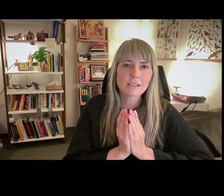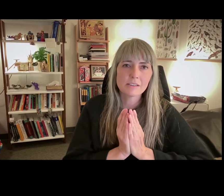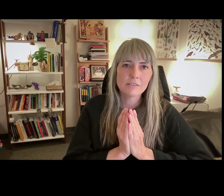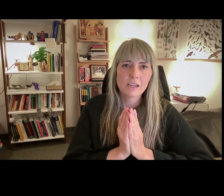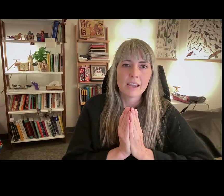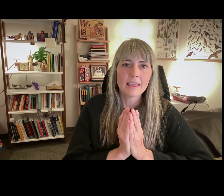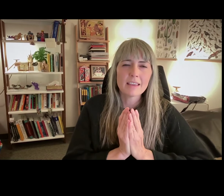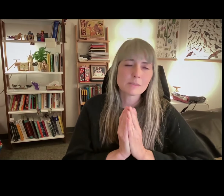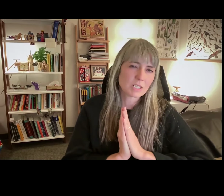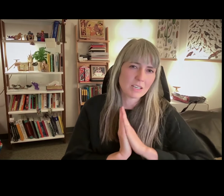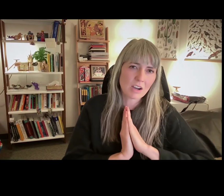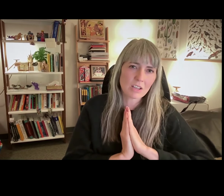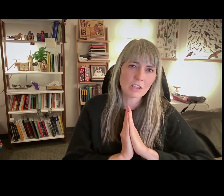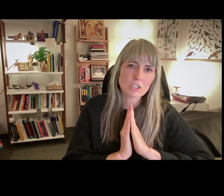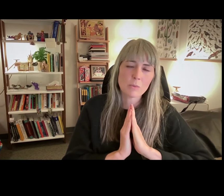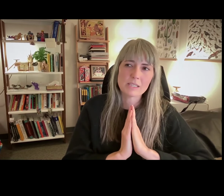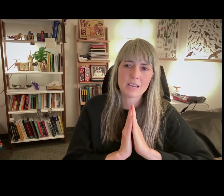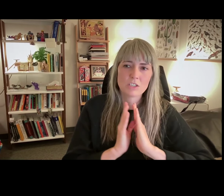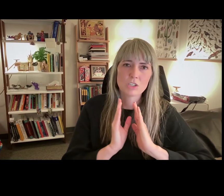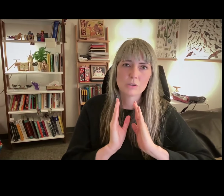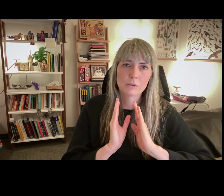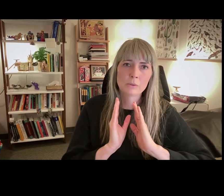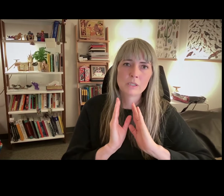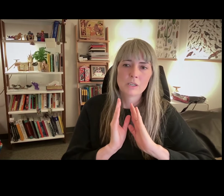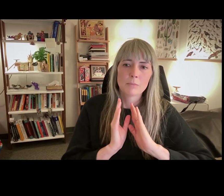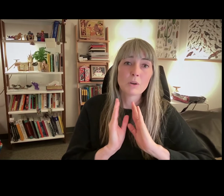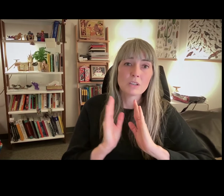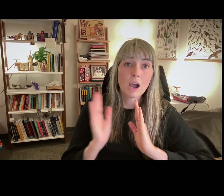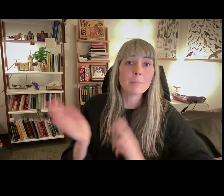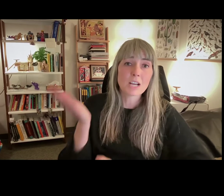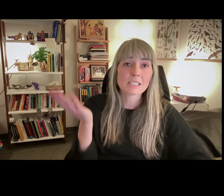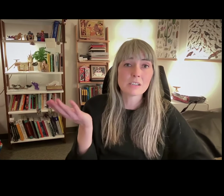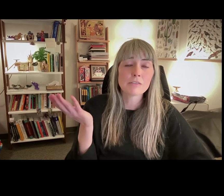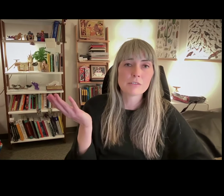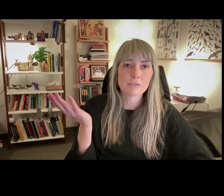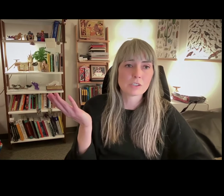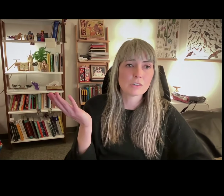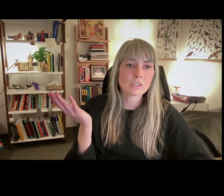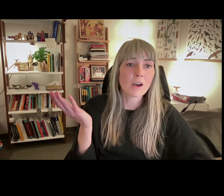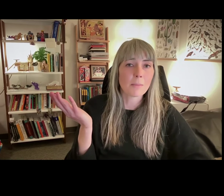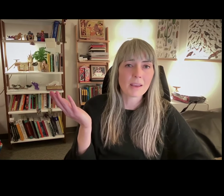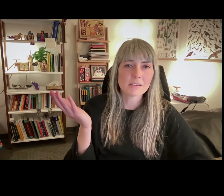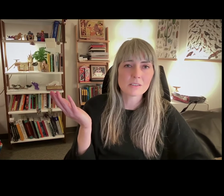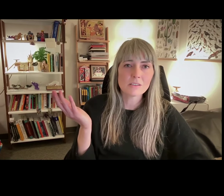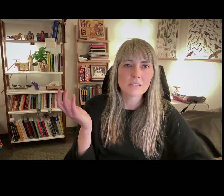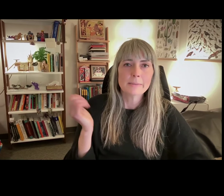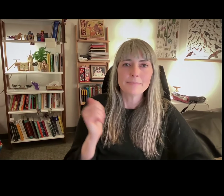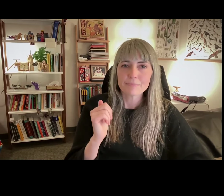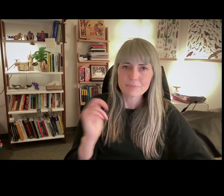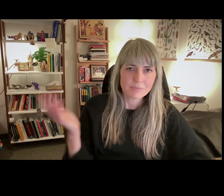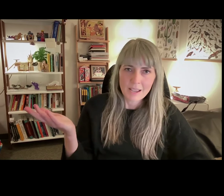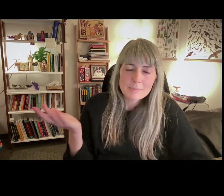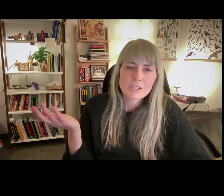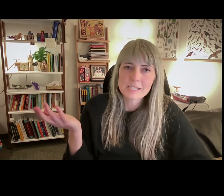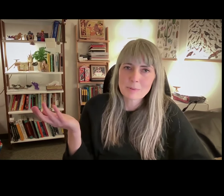una combinación de subjetivo y objetivo, especialmente en el audio. A menudo que tratamos de, o tenemos la tendencia de poner